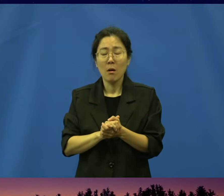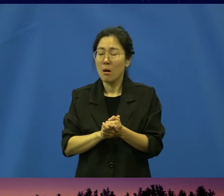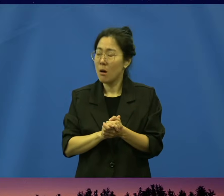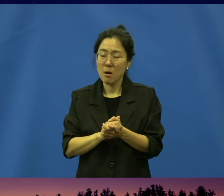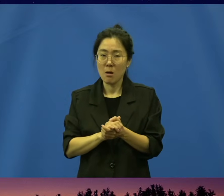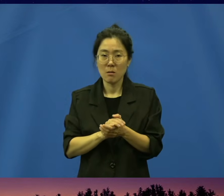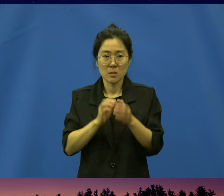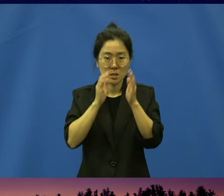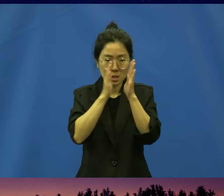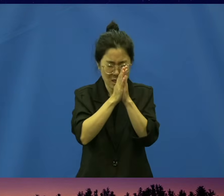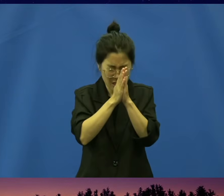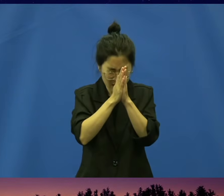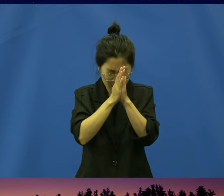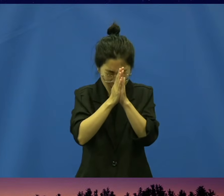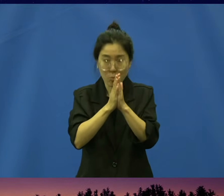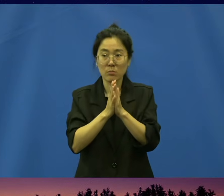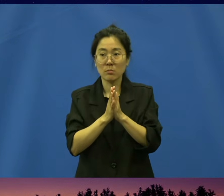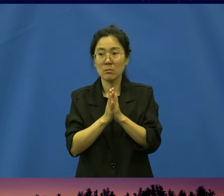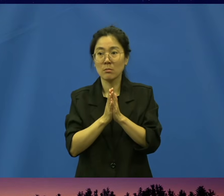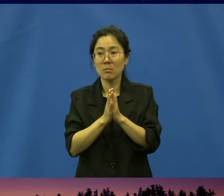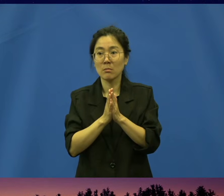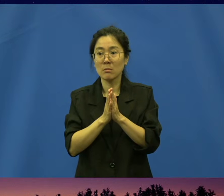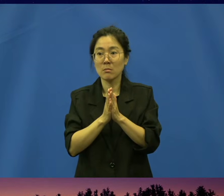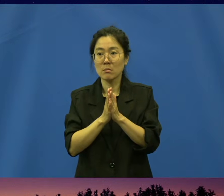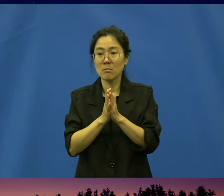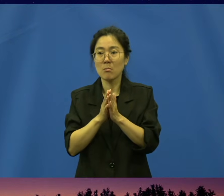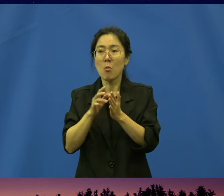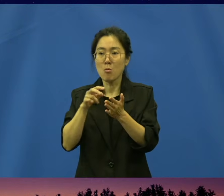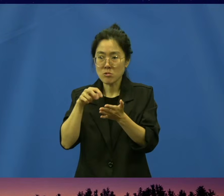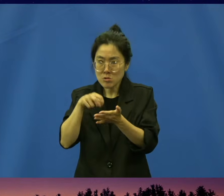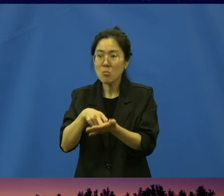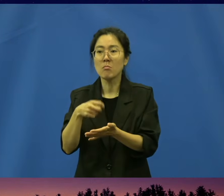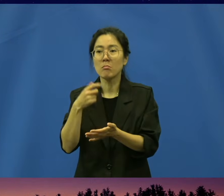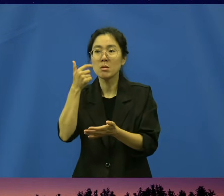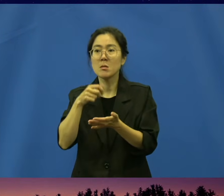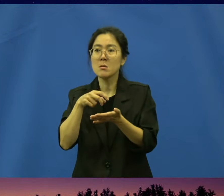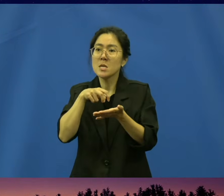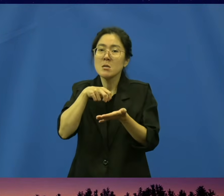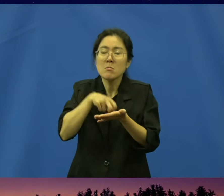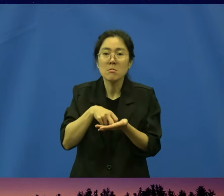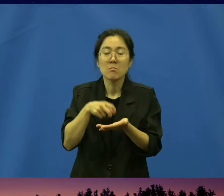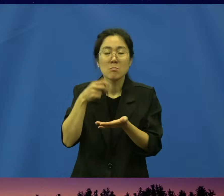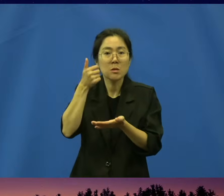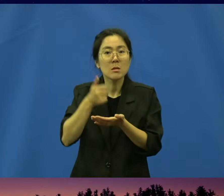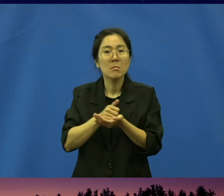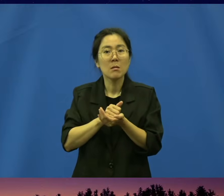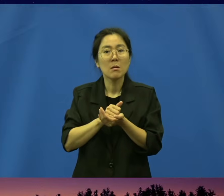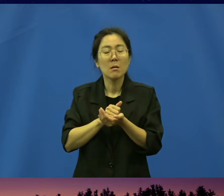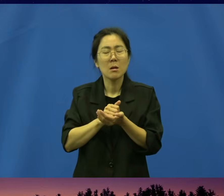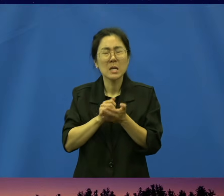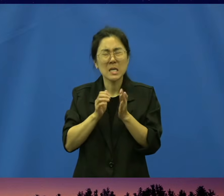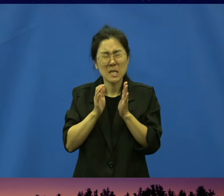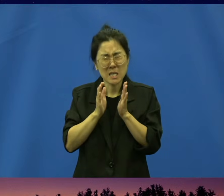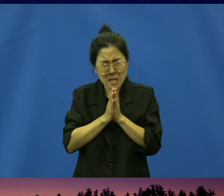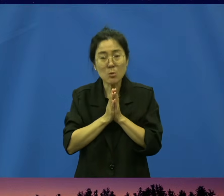주셨습니다. 이 정신이 부산을 넘어 전국으로 세계로 확산되기를